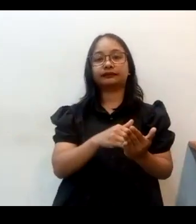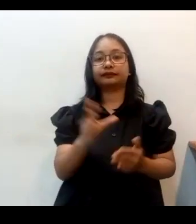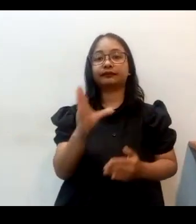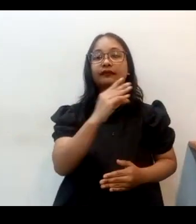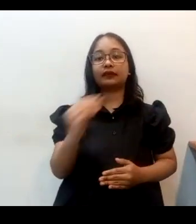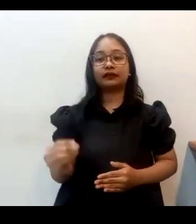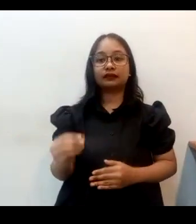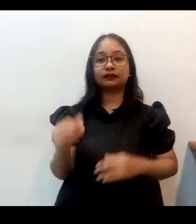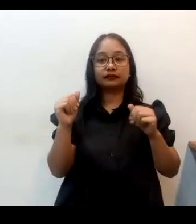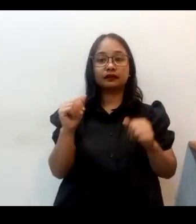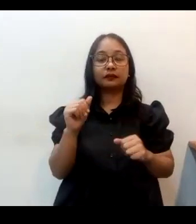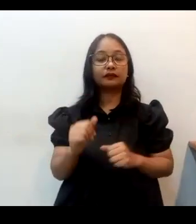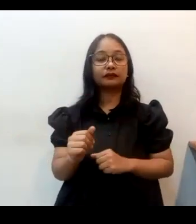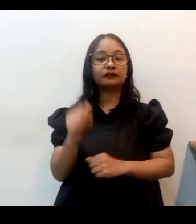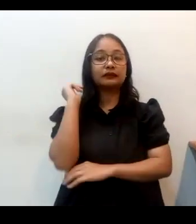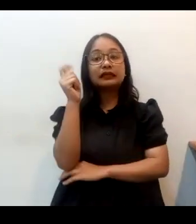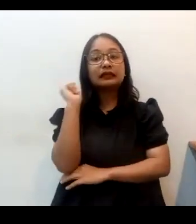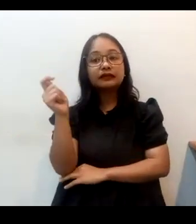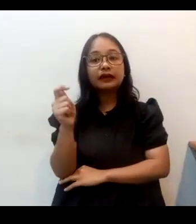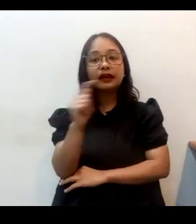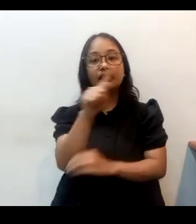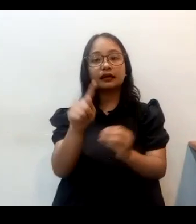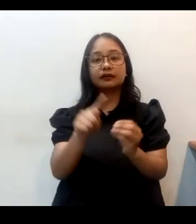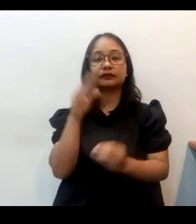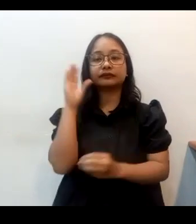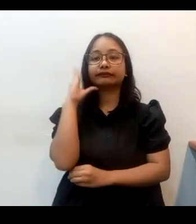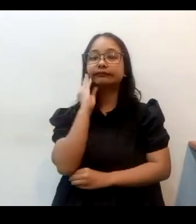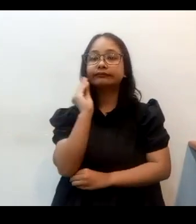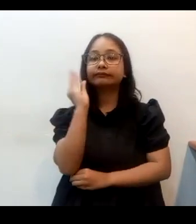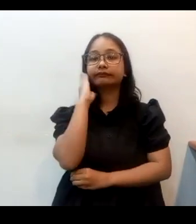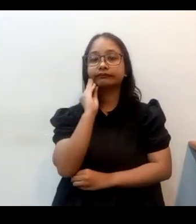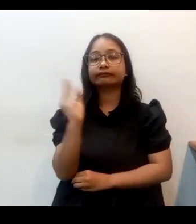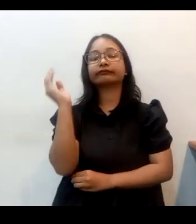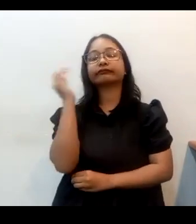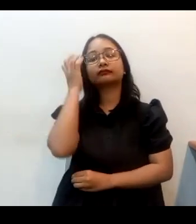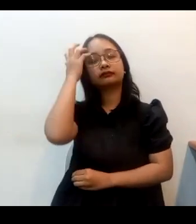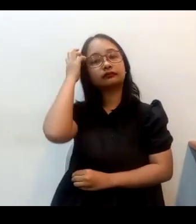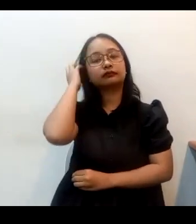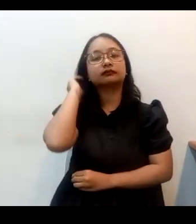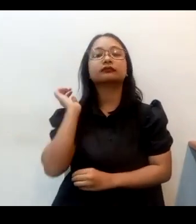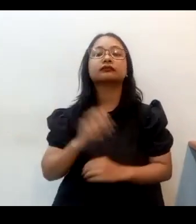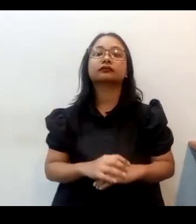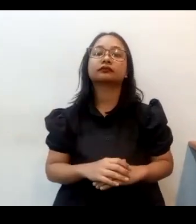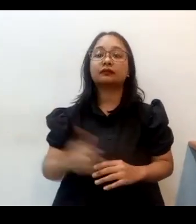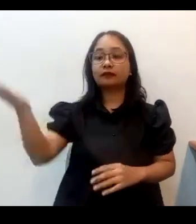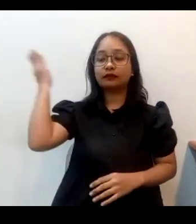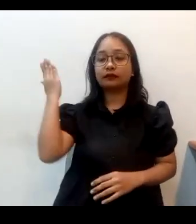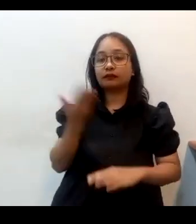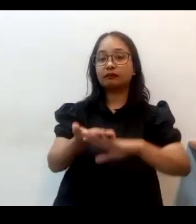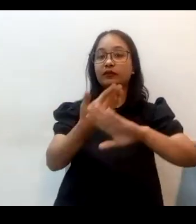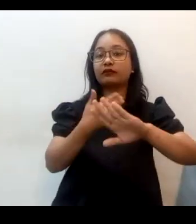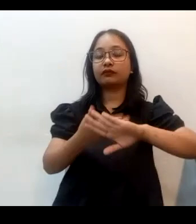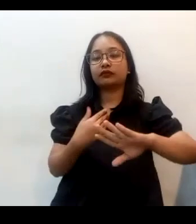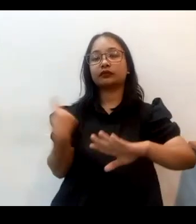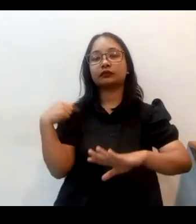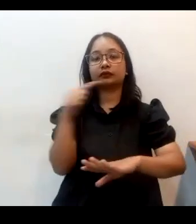pong naranasan ito, nung siya po'y nagising na, kanya po talagang siguradong pinatotohanan kung ano yung kanyang naranasan. Before we got salvation, we can